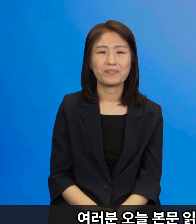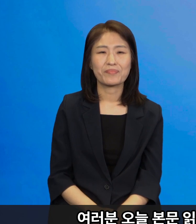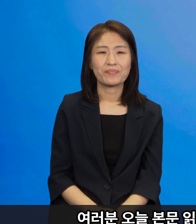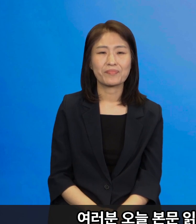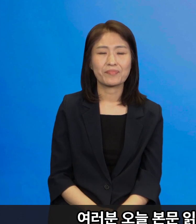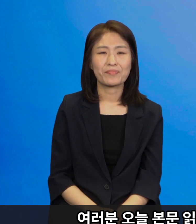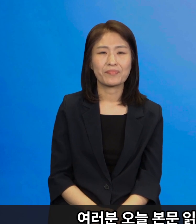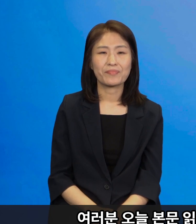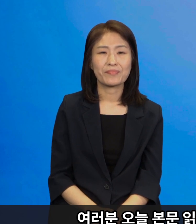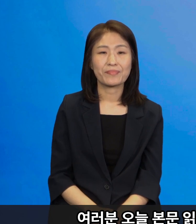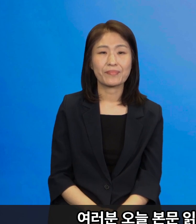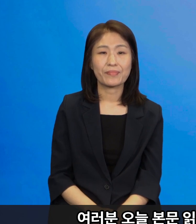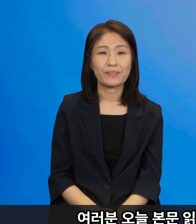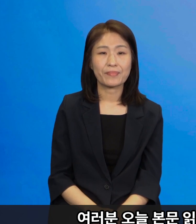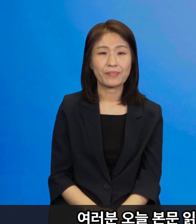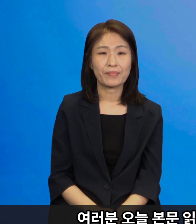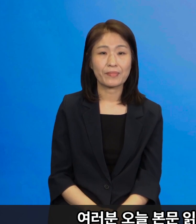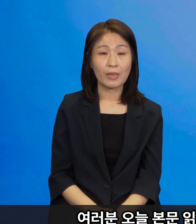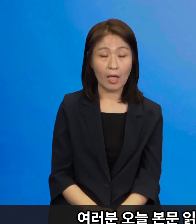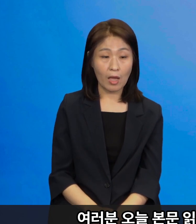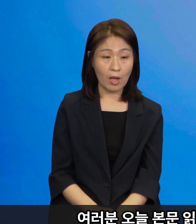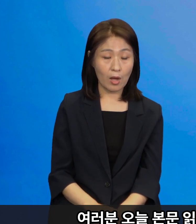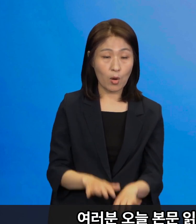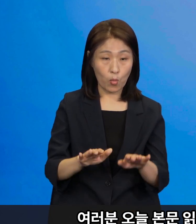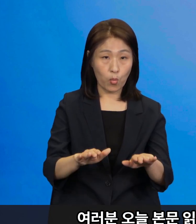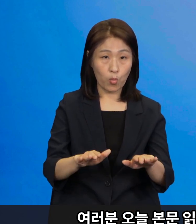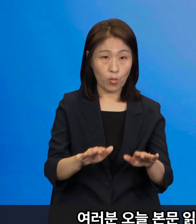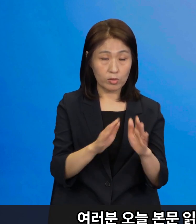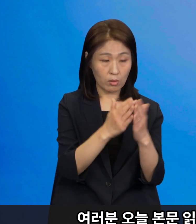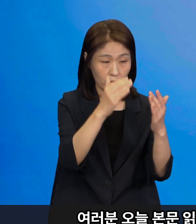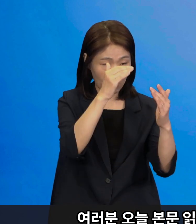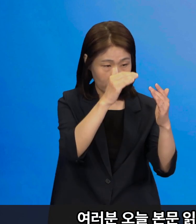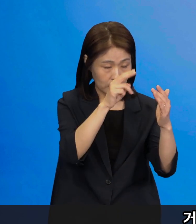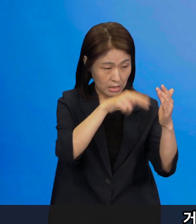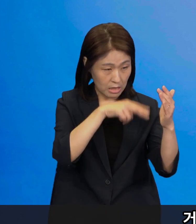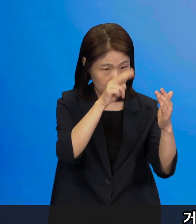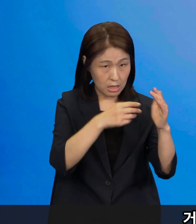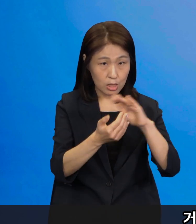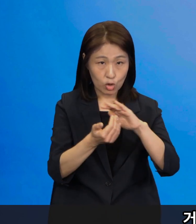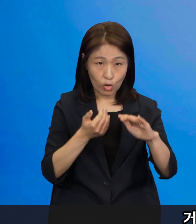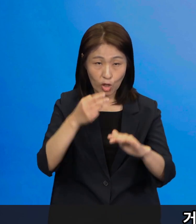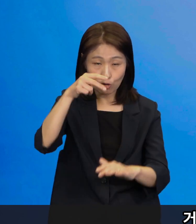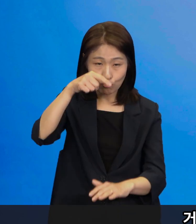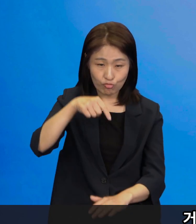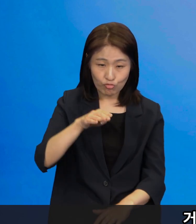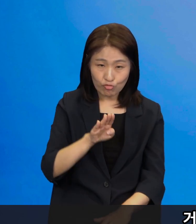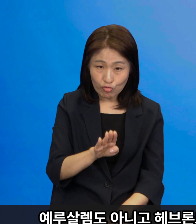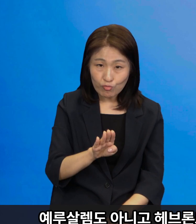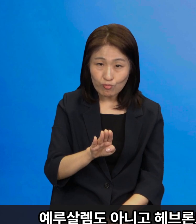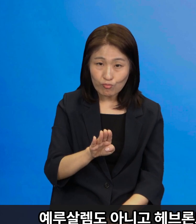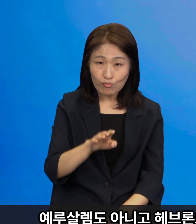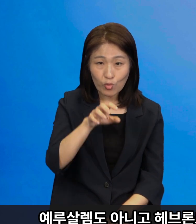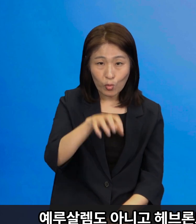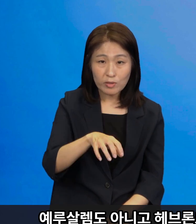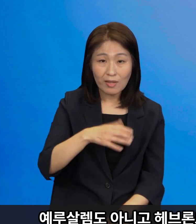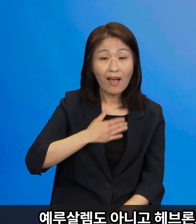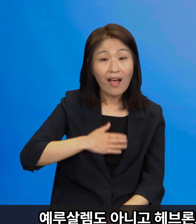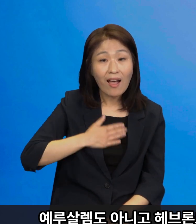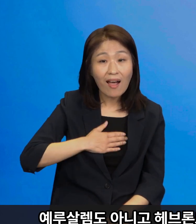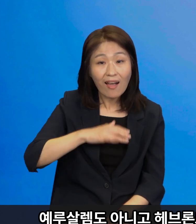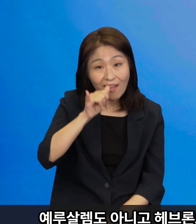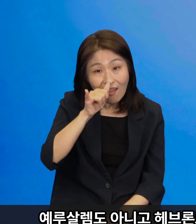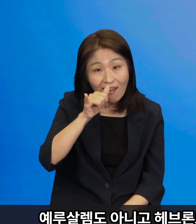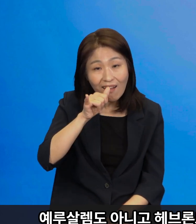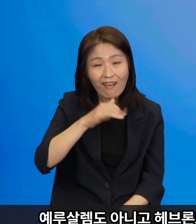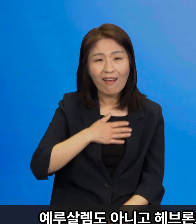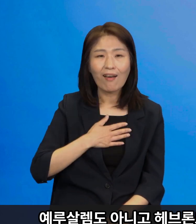여러분 오늘 본문 읽기 전에 숲지방 들어보셨습니까? 거기 별거 없어요. 예루살렘도 아니고